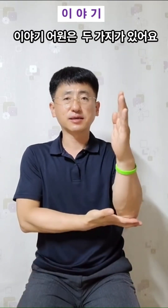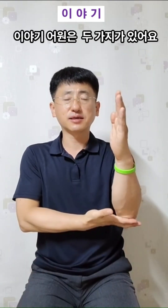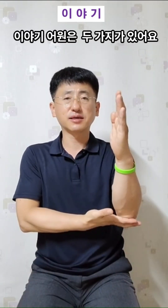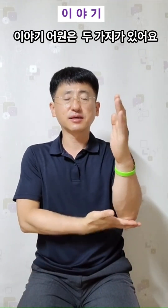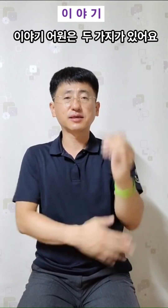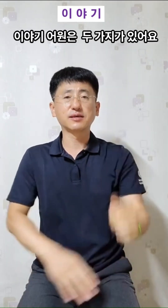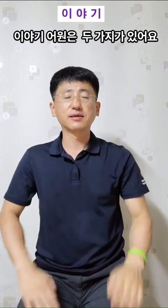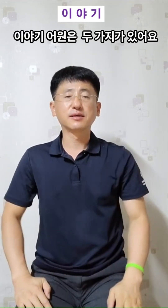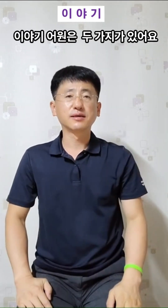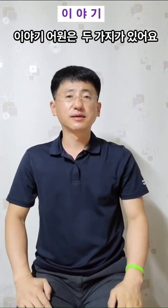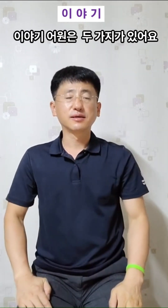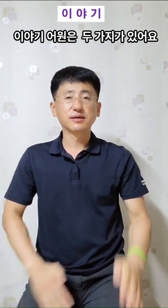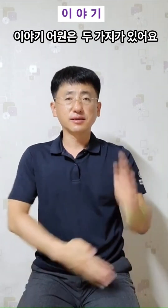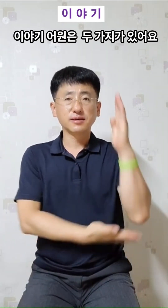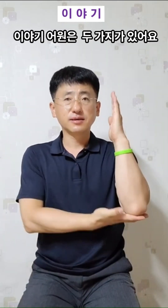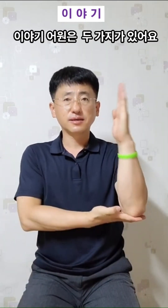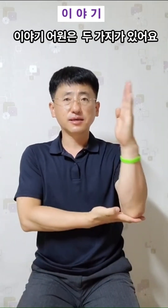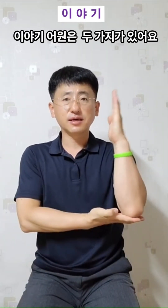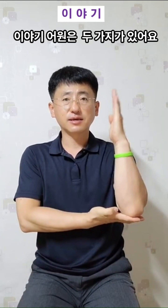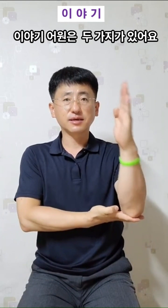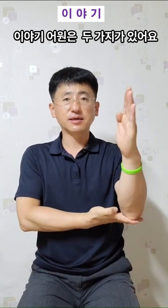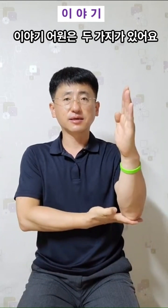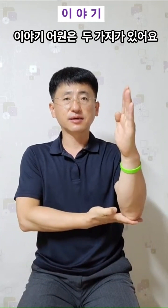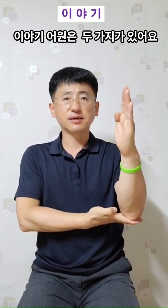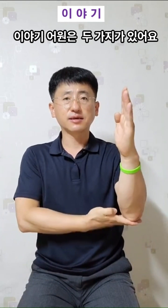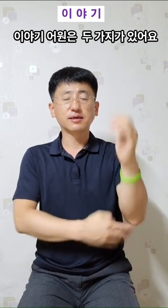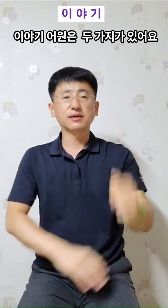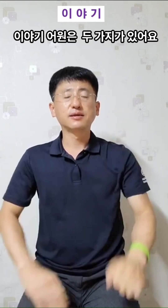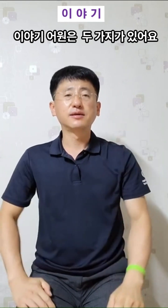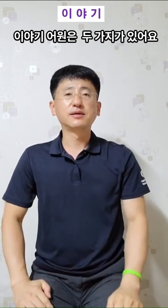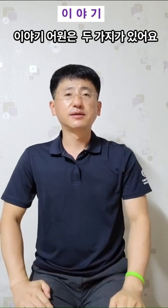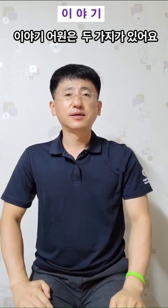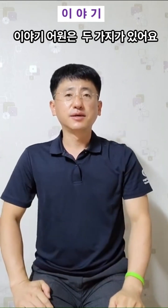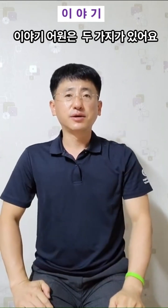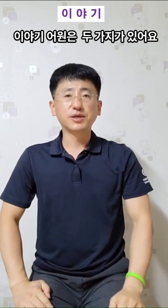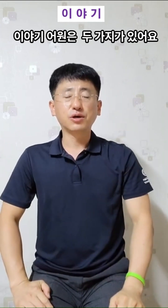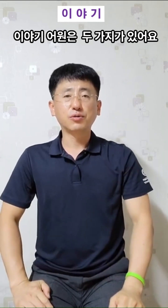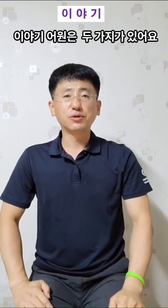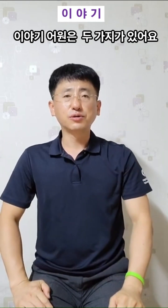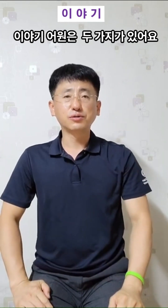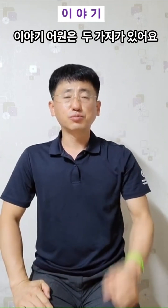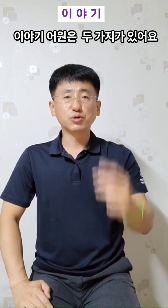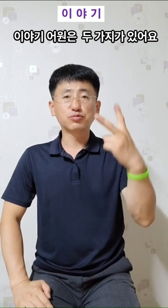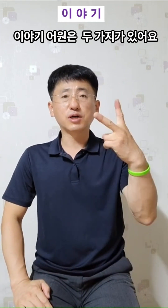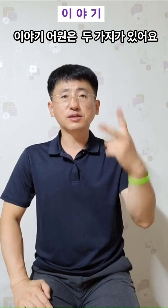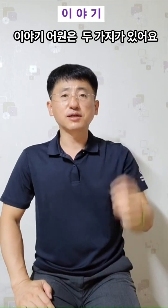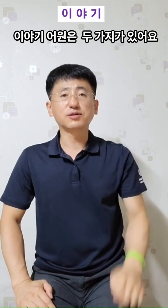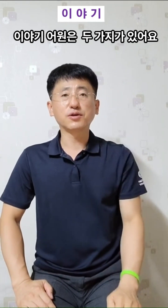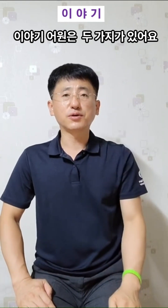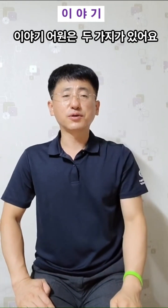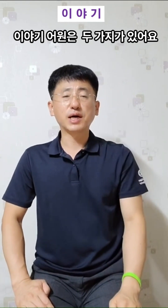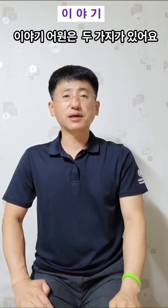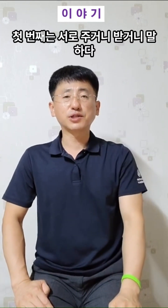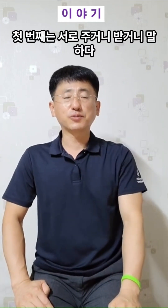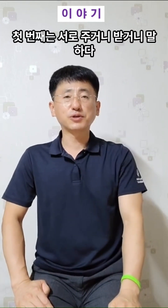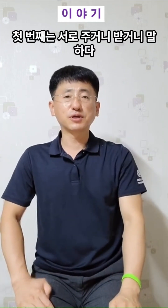이야기. 이 어원은 뭐 두 가지가 있어요. 첫